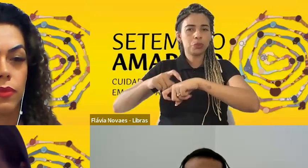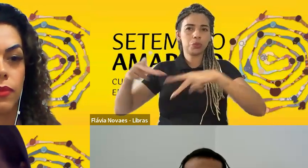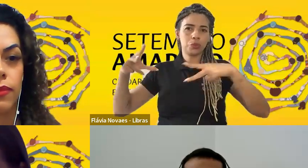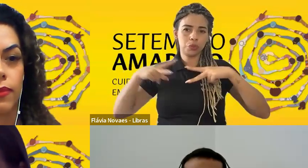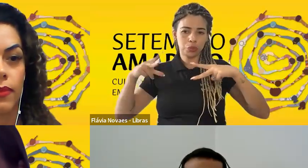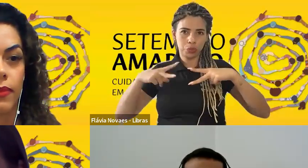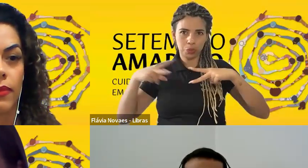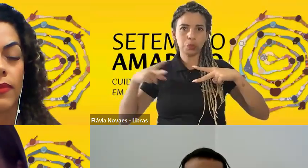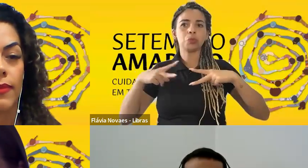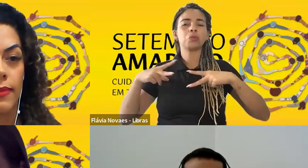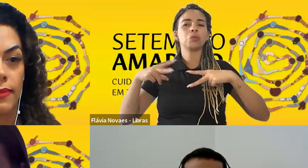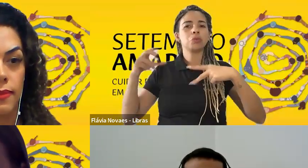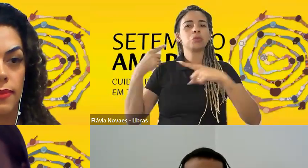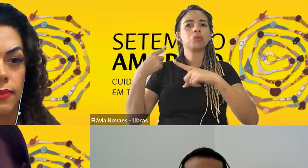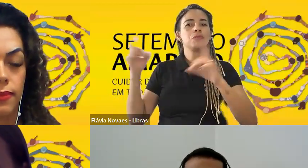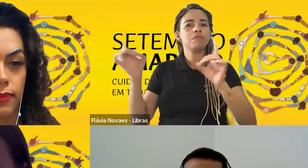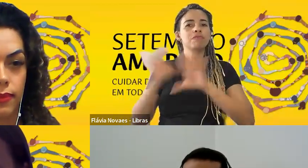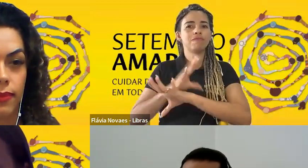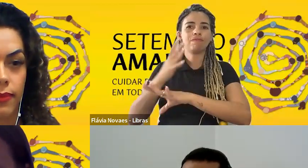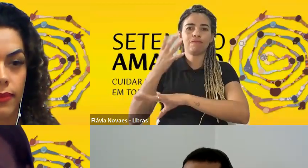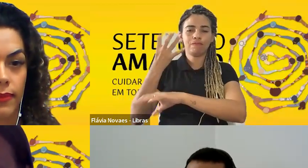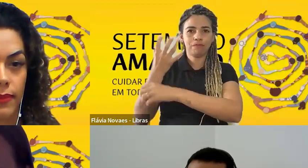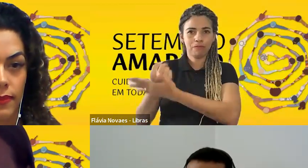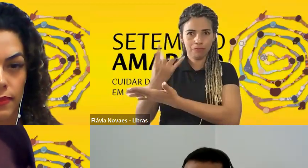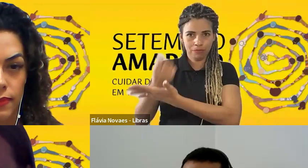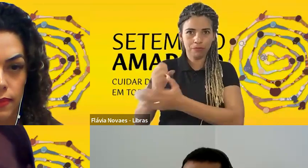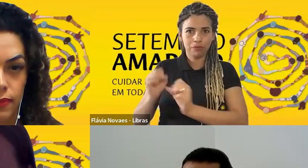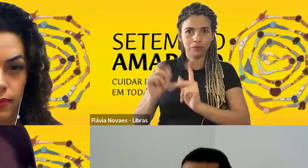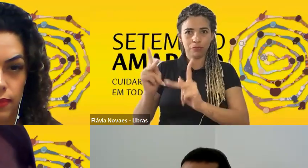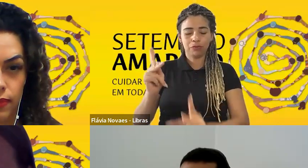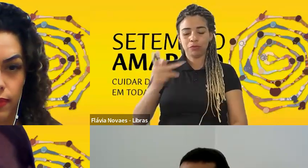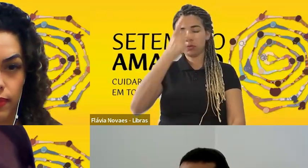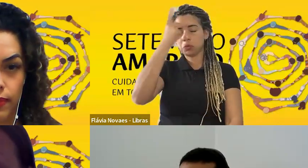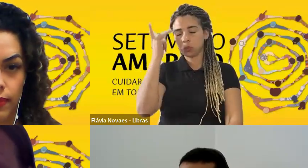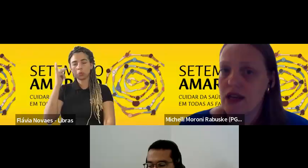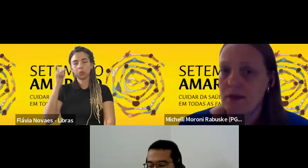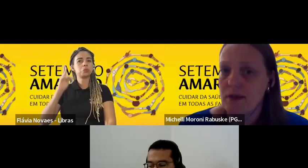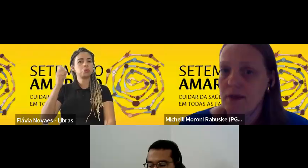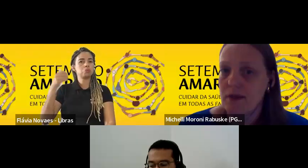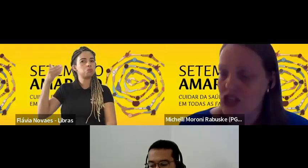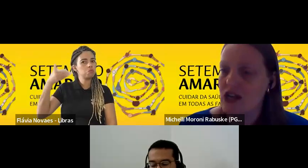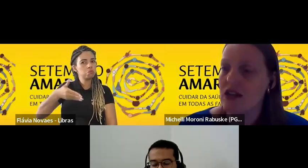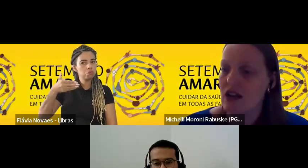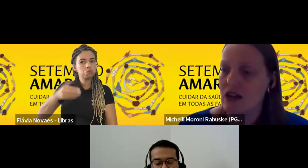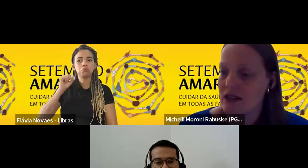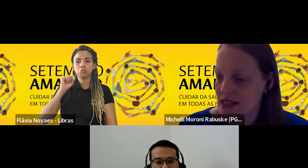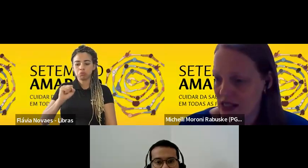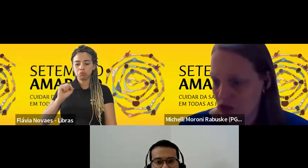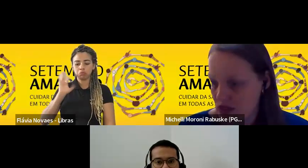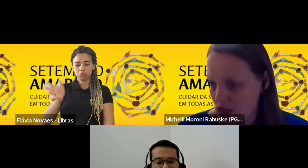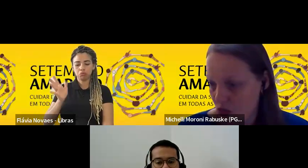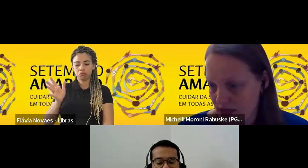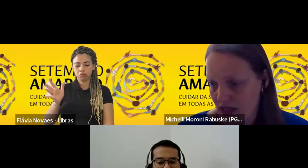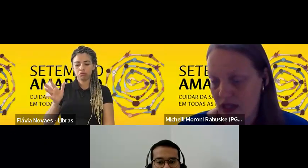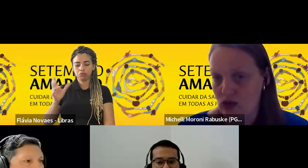após o final da fala do Dr. Tiago. As pessoas, todas participantes, podem passar já a trazer